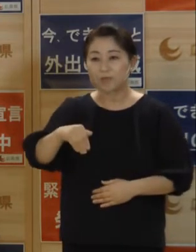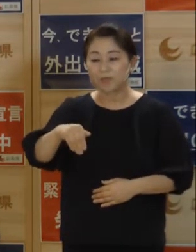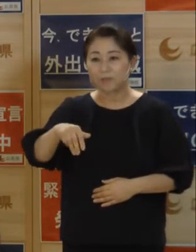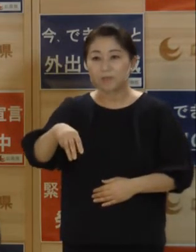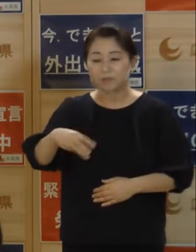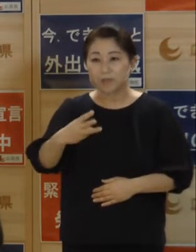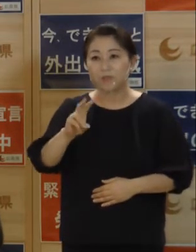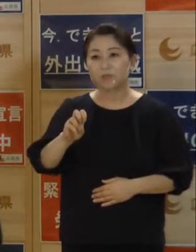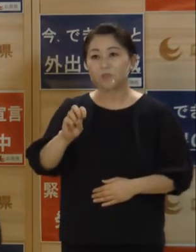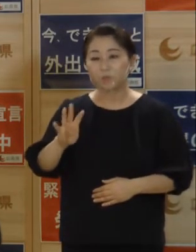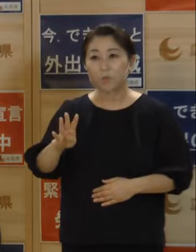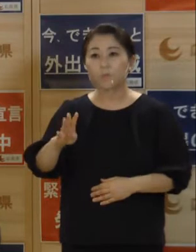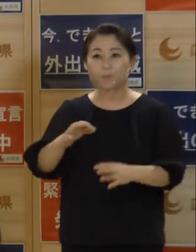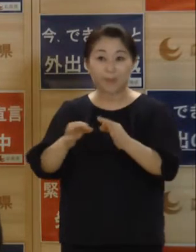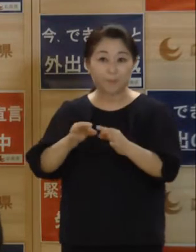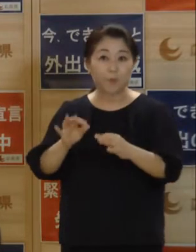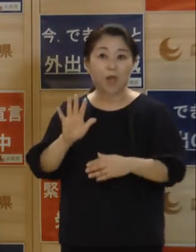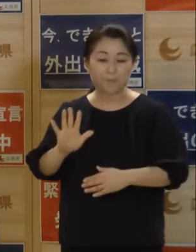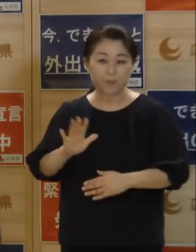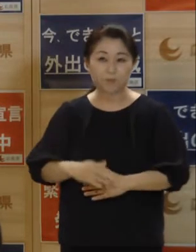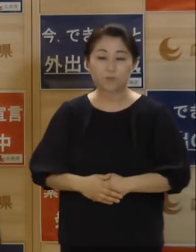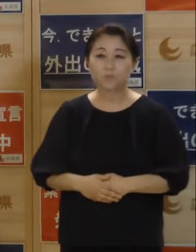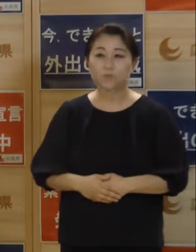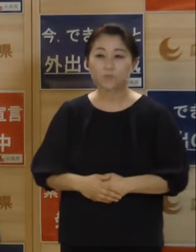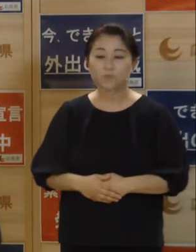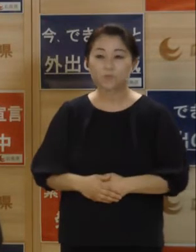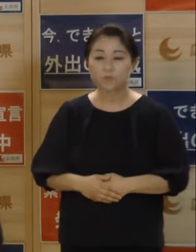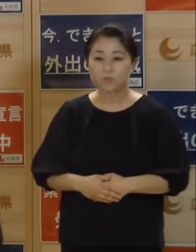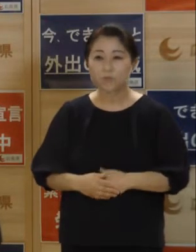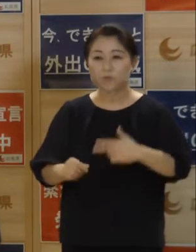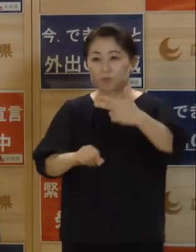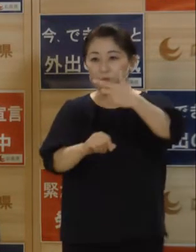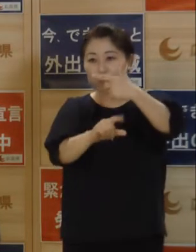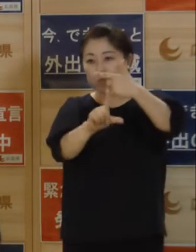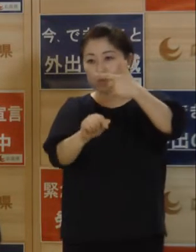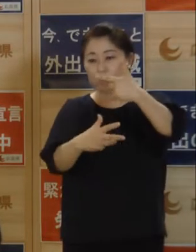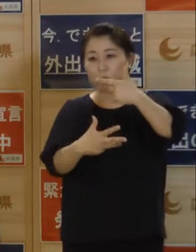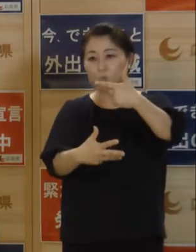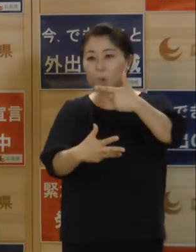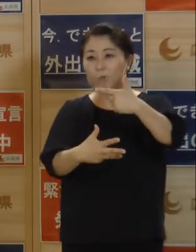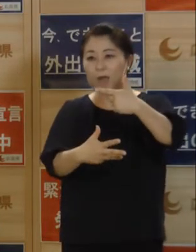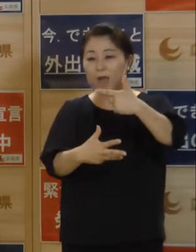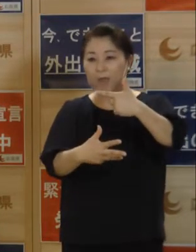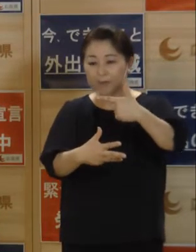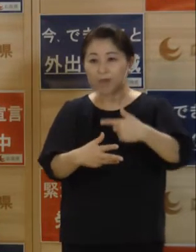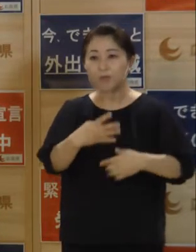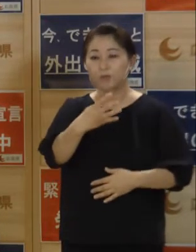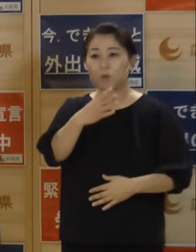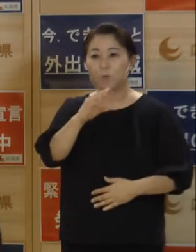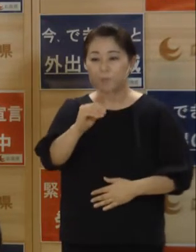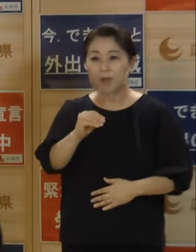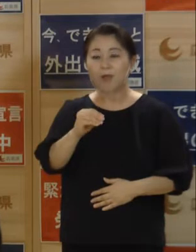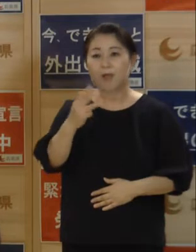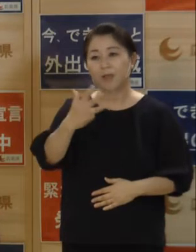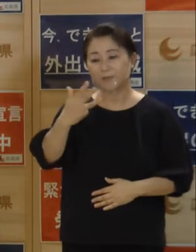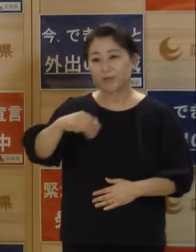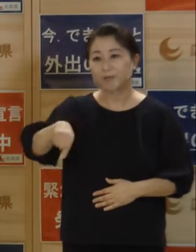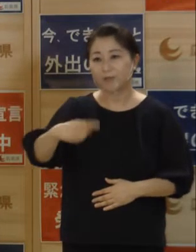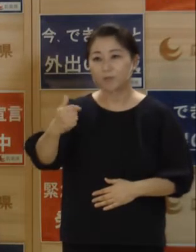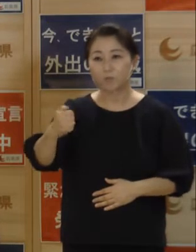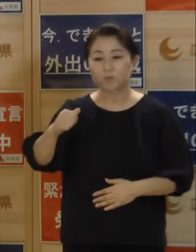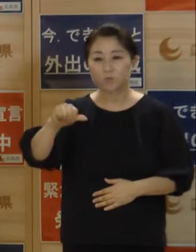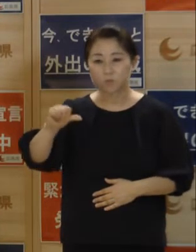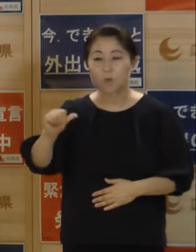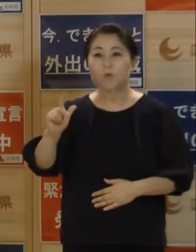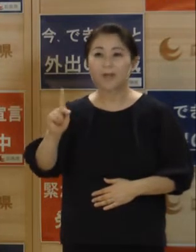19,324 店舗ございます。で、6月8日時点で、延べ 48,155 回